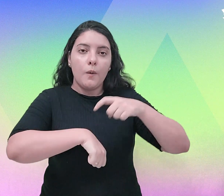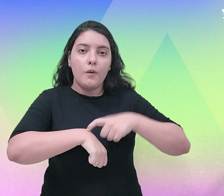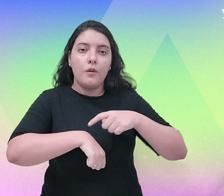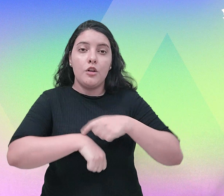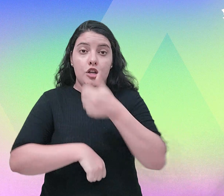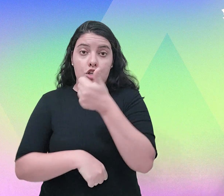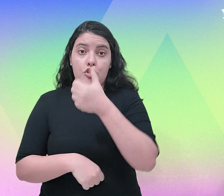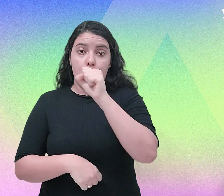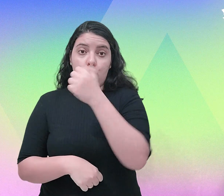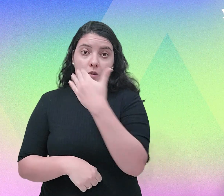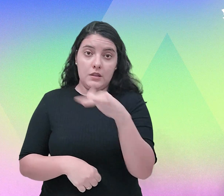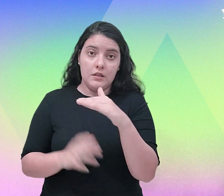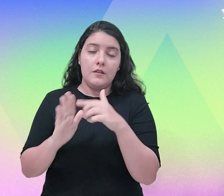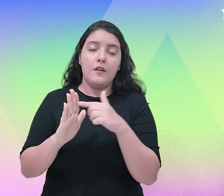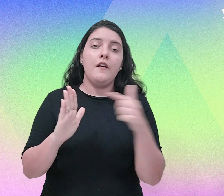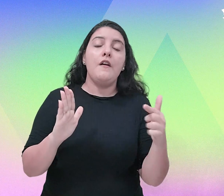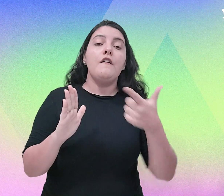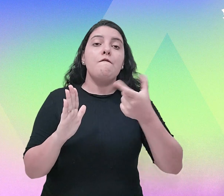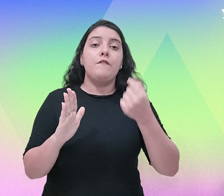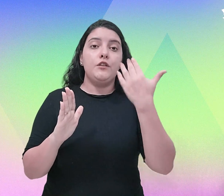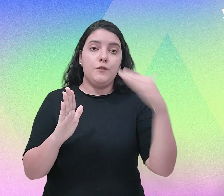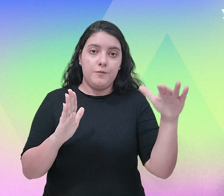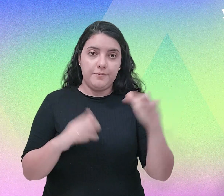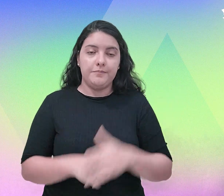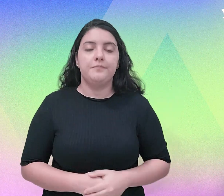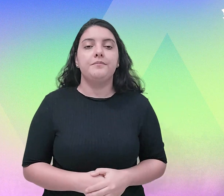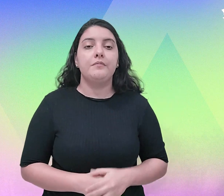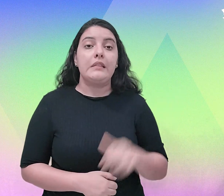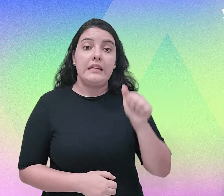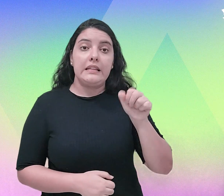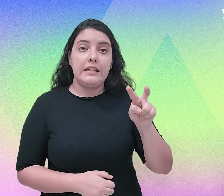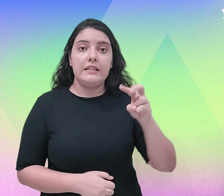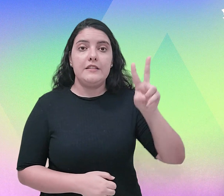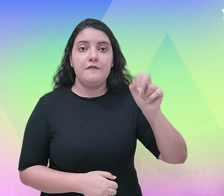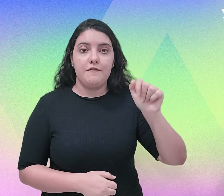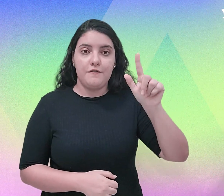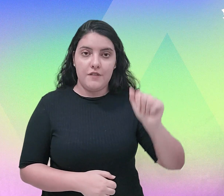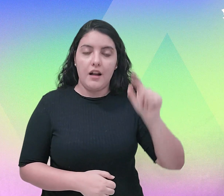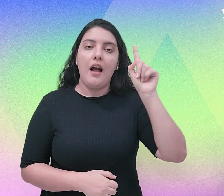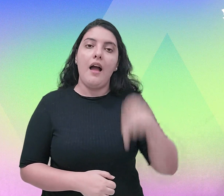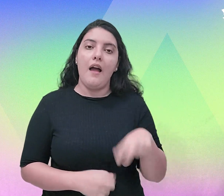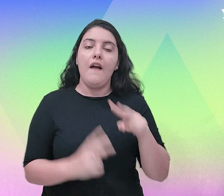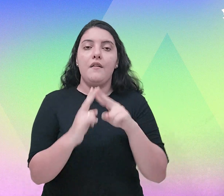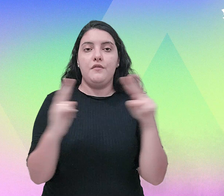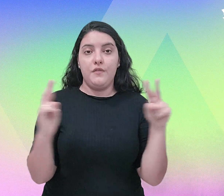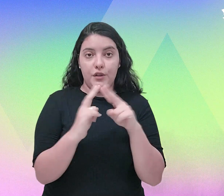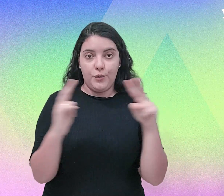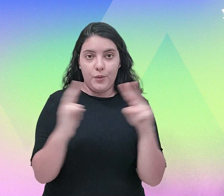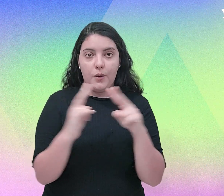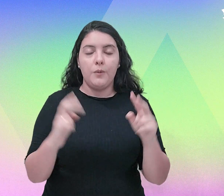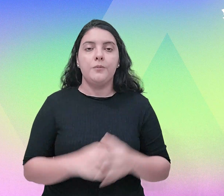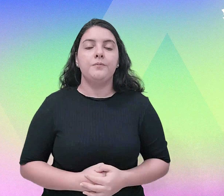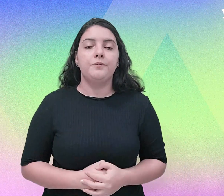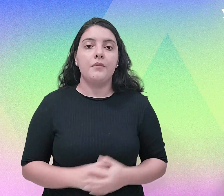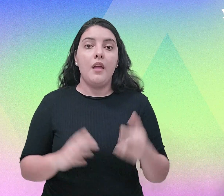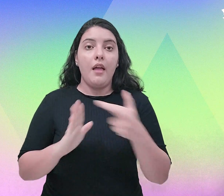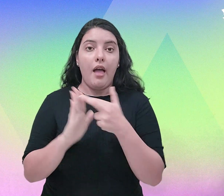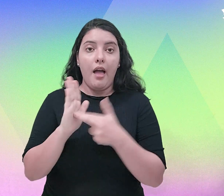18:30 as 20:30 15 vagas em formato virtual pré-requisito